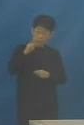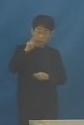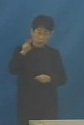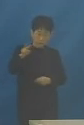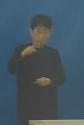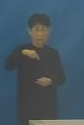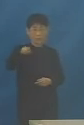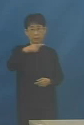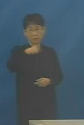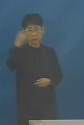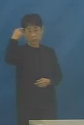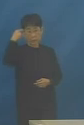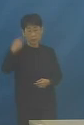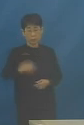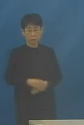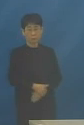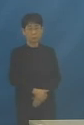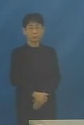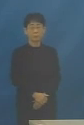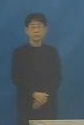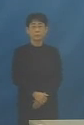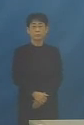思っております